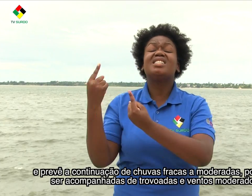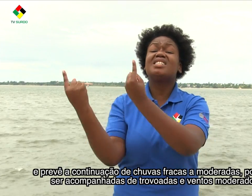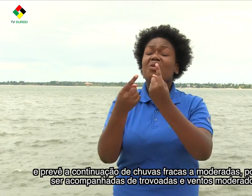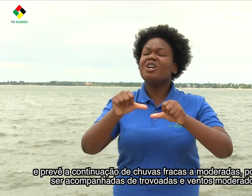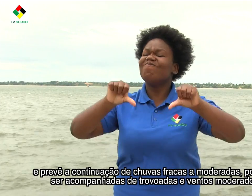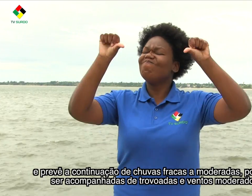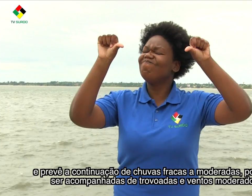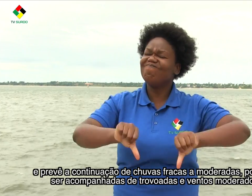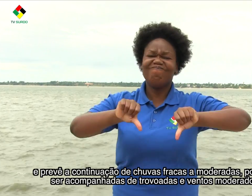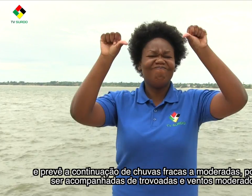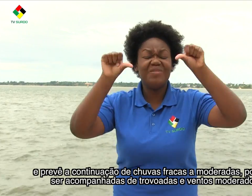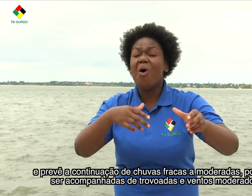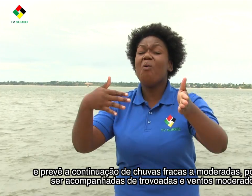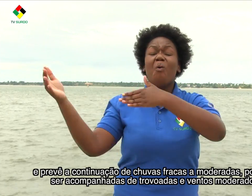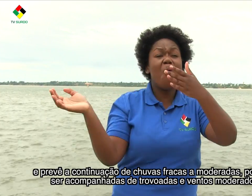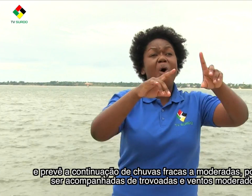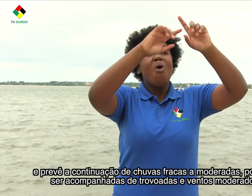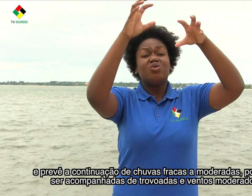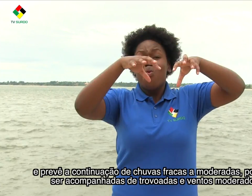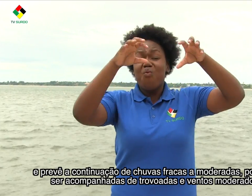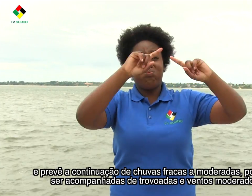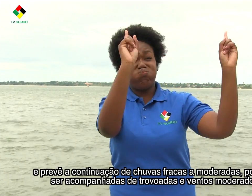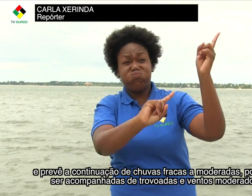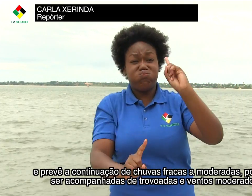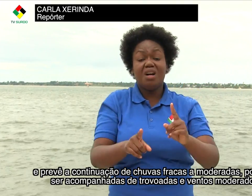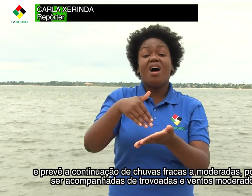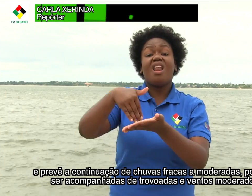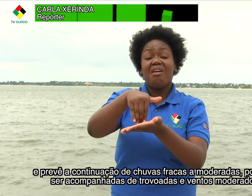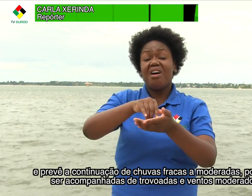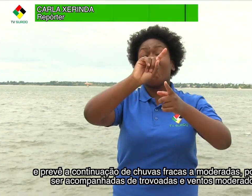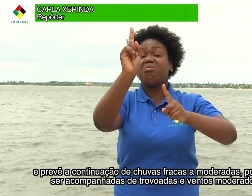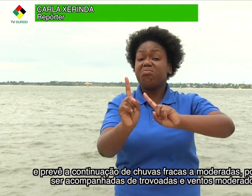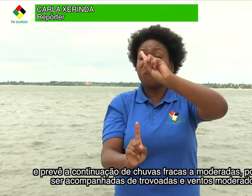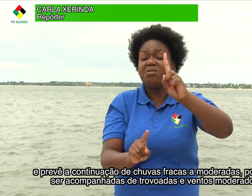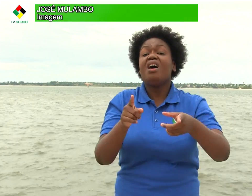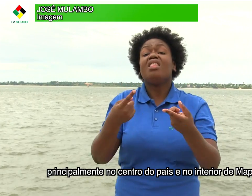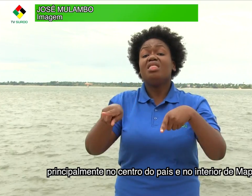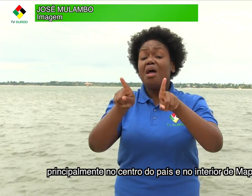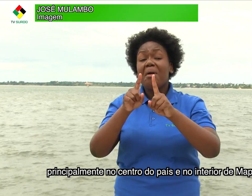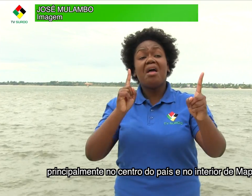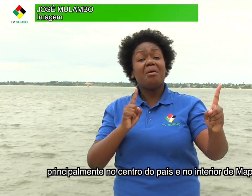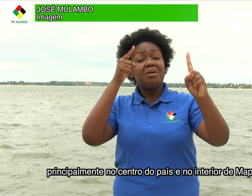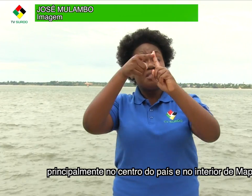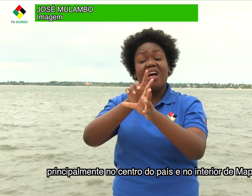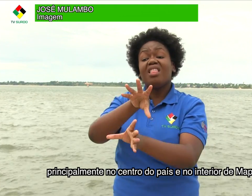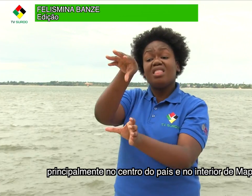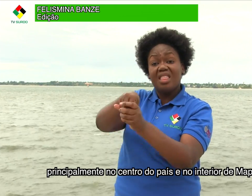e prevê a condenação de chuvas fracas a moderadas, podendo ser acompanhadas de trovoadas de ventos moderados, principalmente no centro